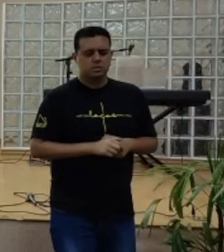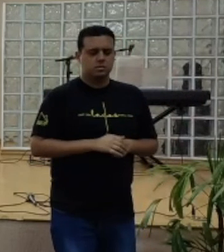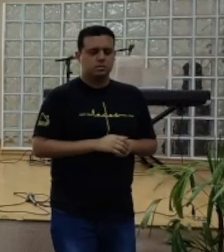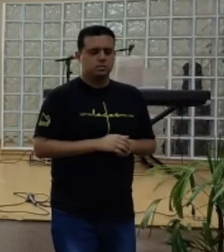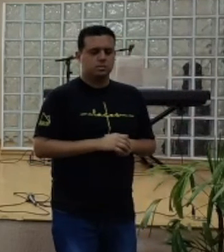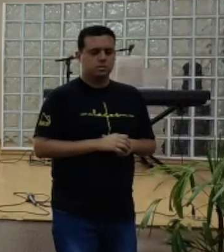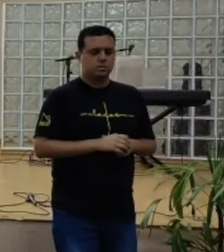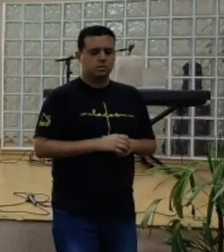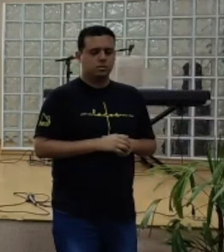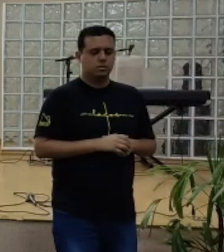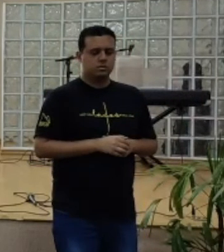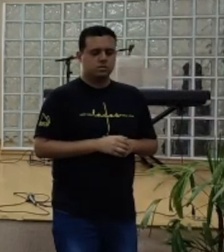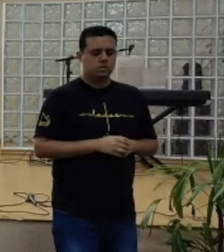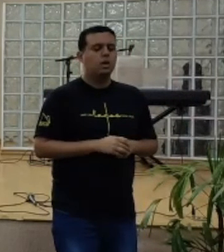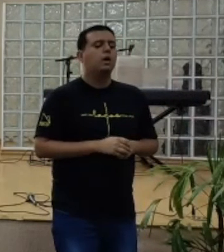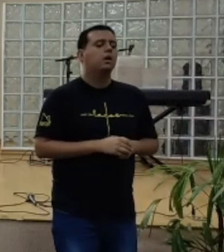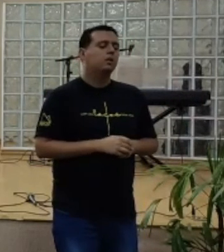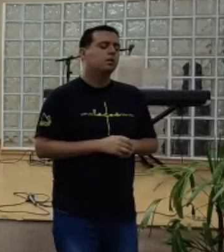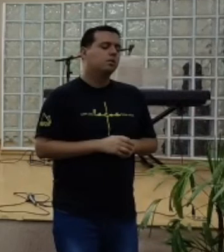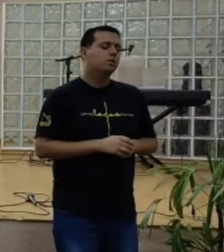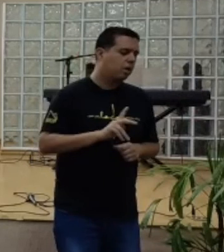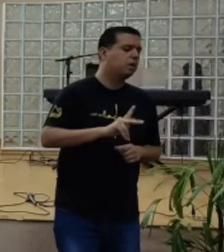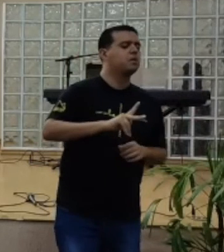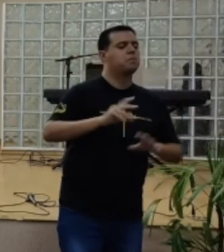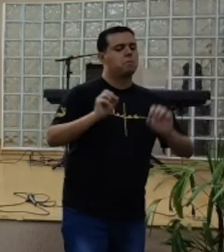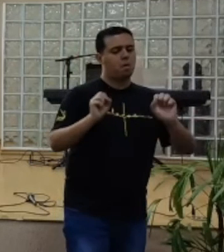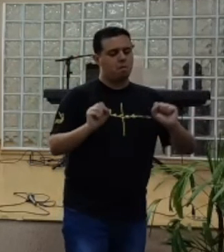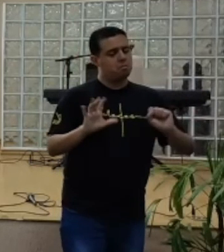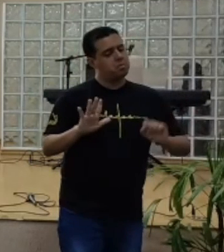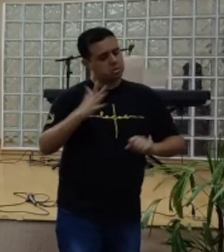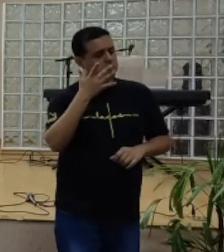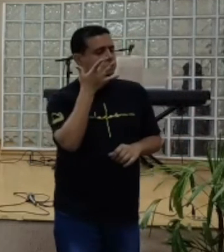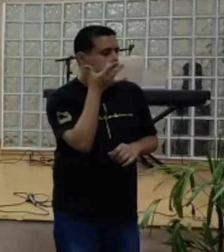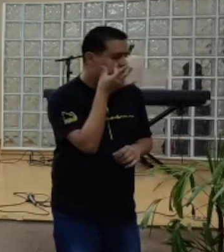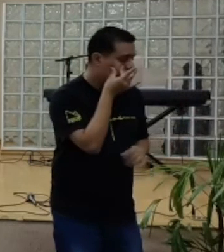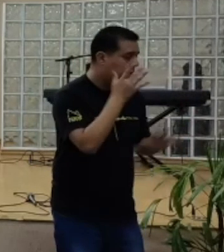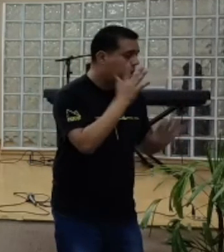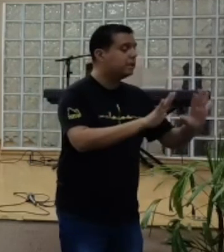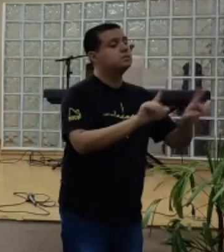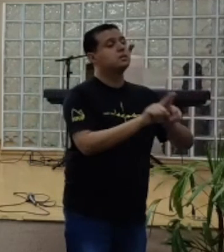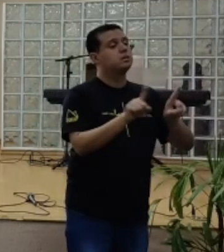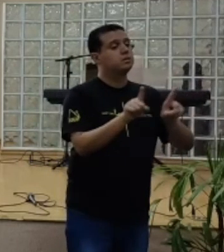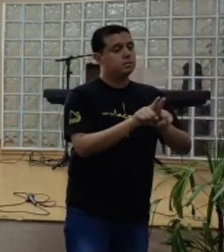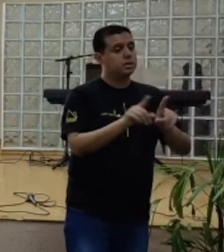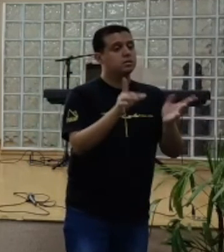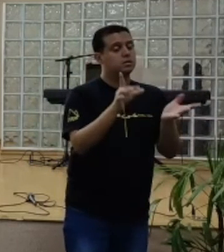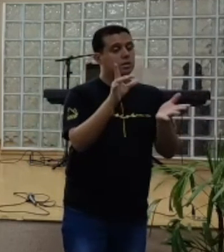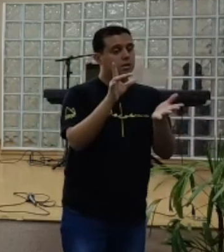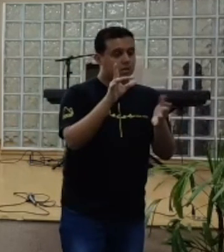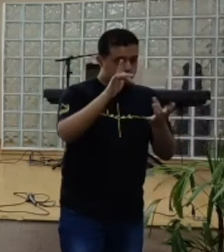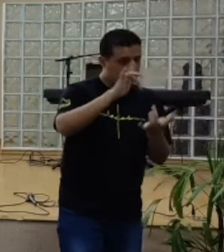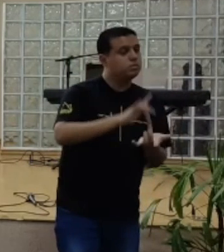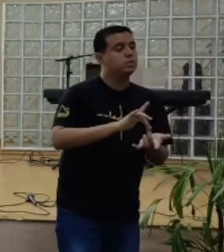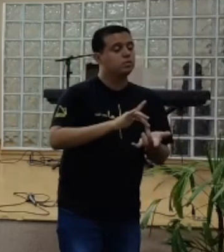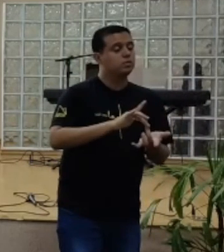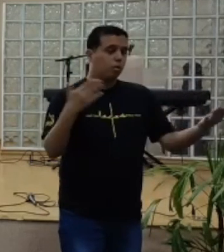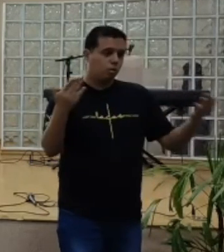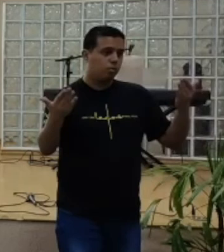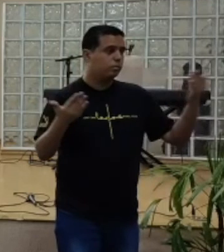uma concretização espiritual nessas profecias. E aí ele parte para uma aplicação